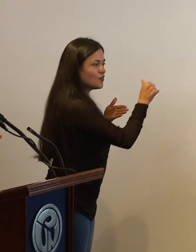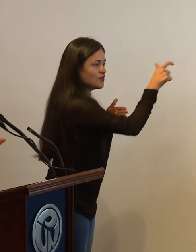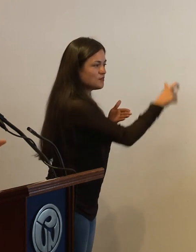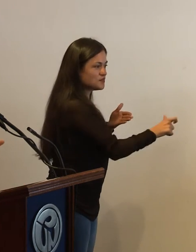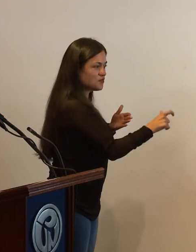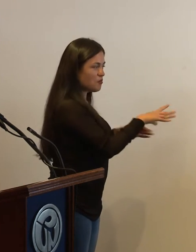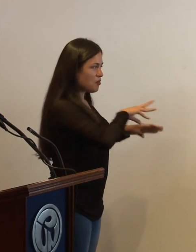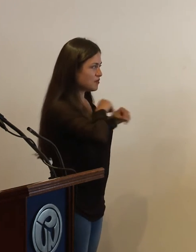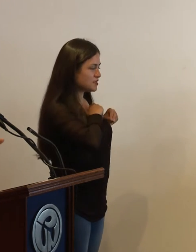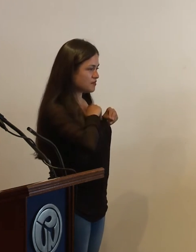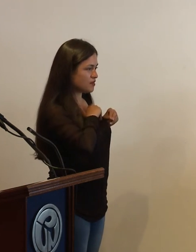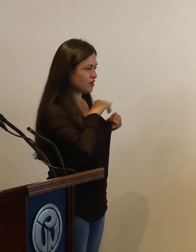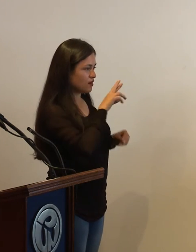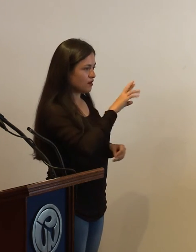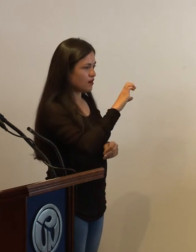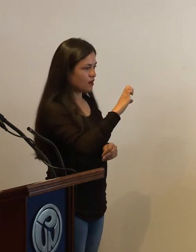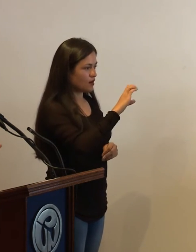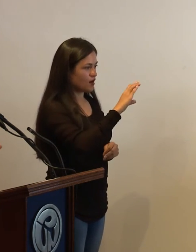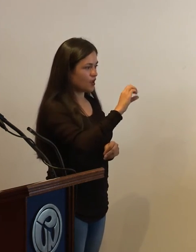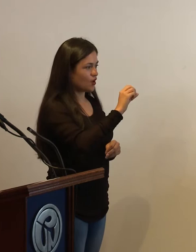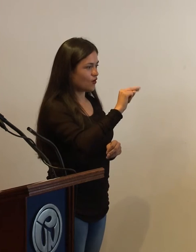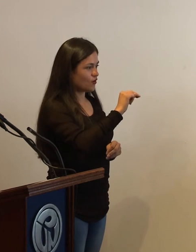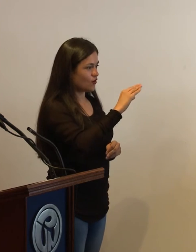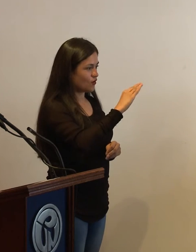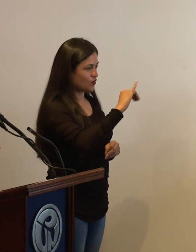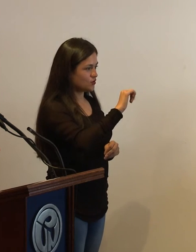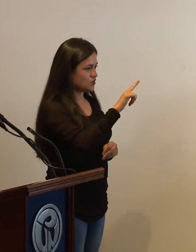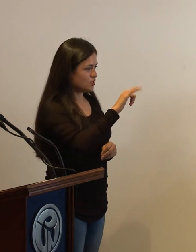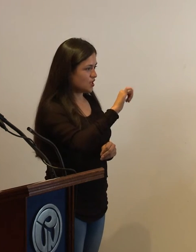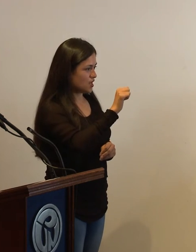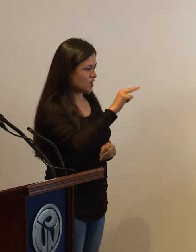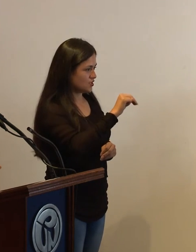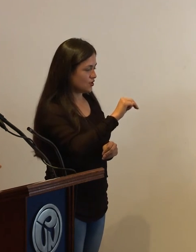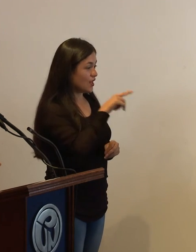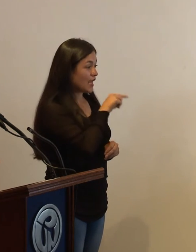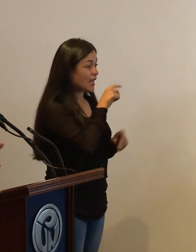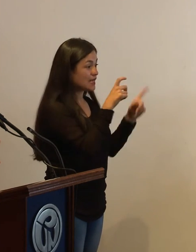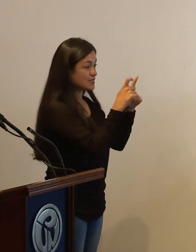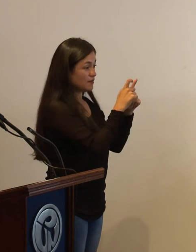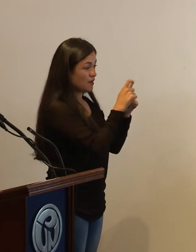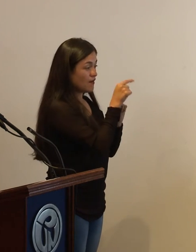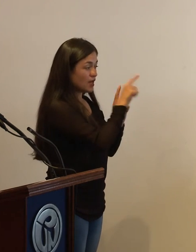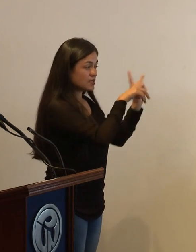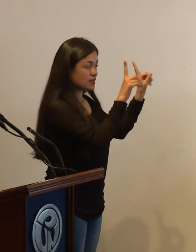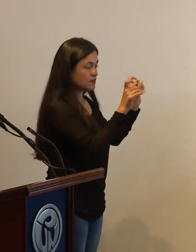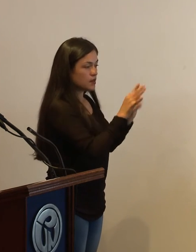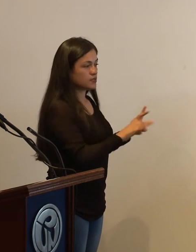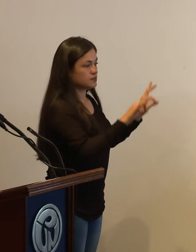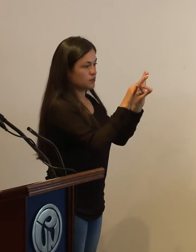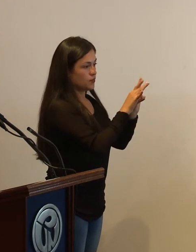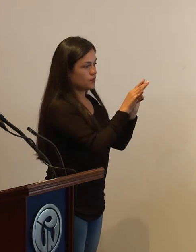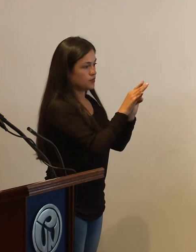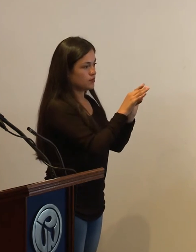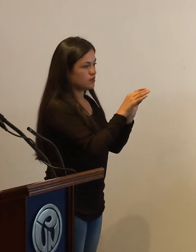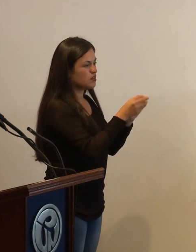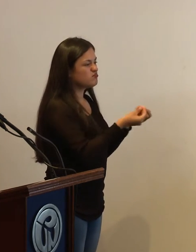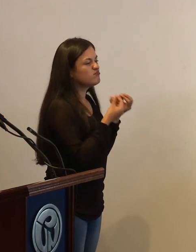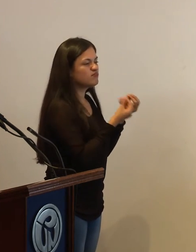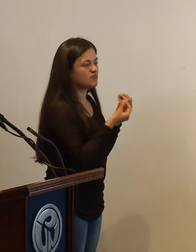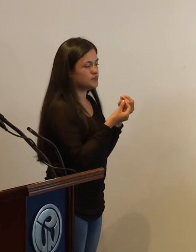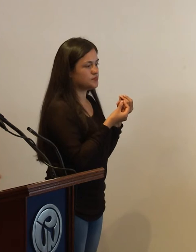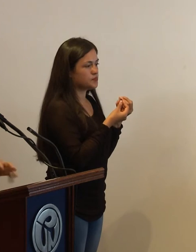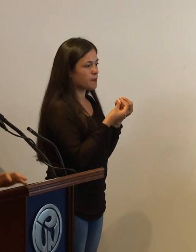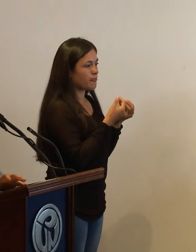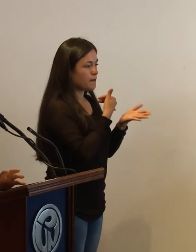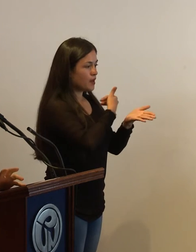donde el tema de la reconciliación se ha convertido en un punto clave para